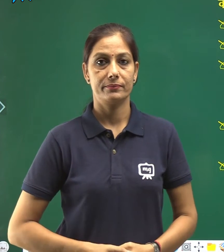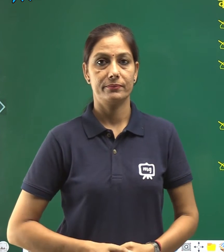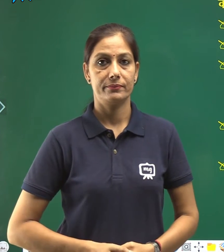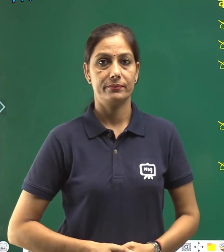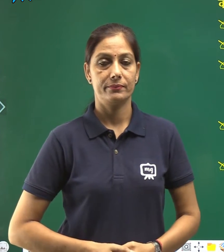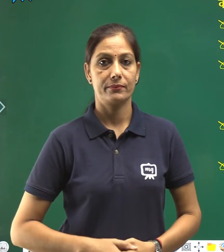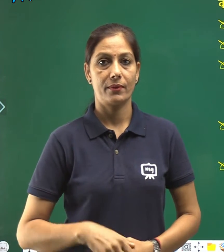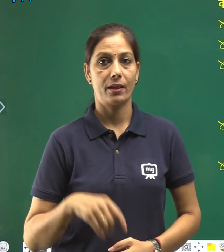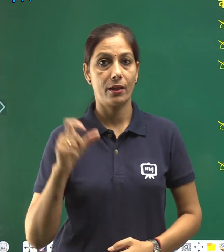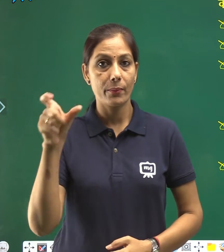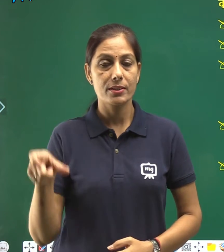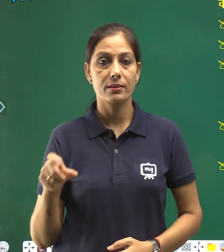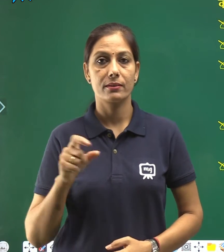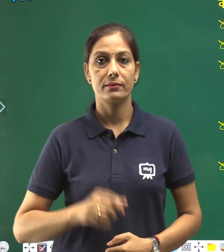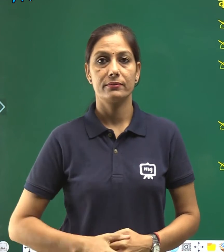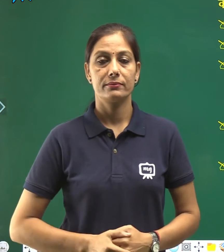इन्होंने